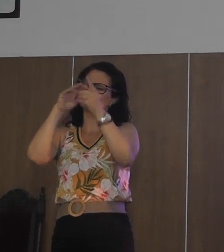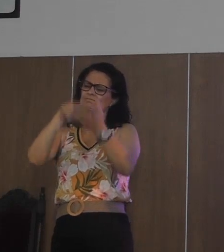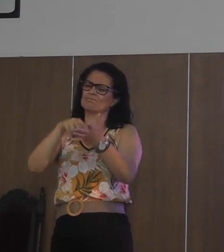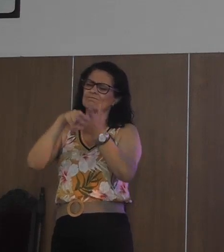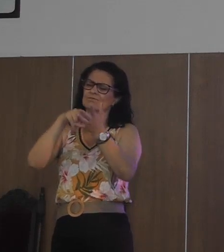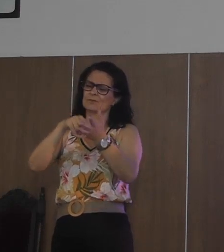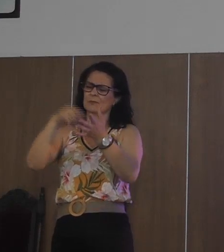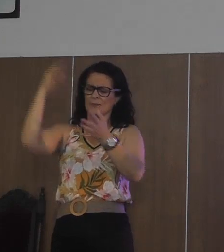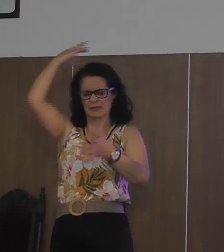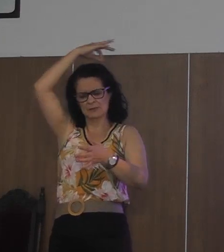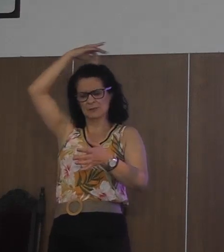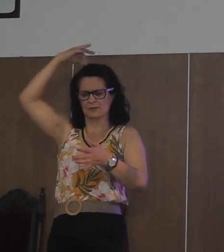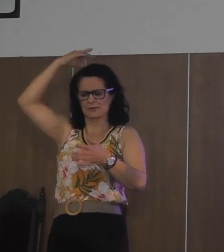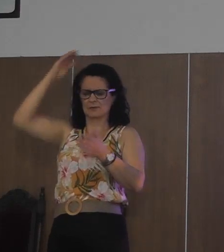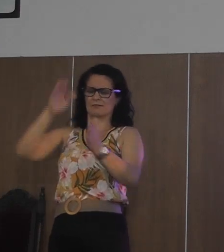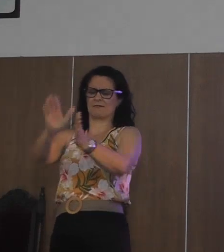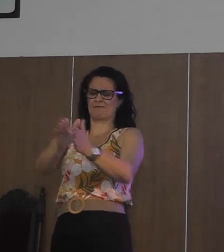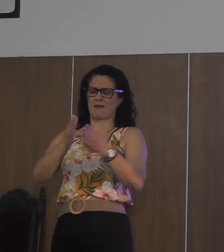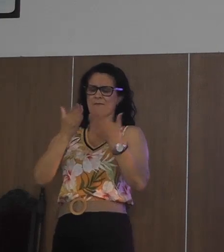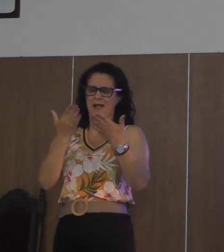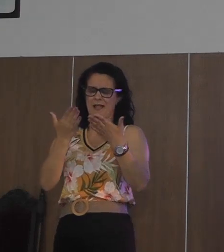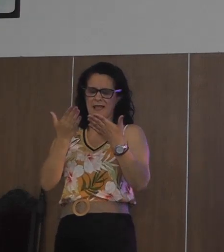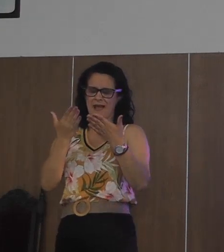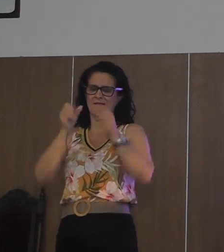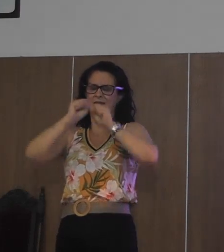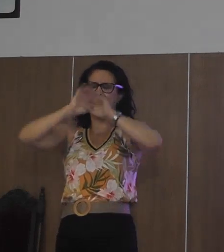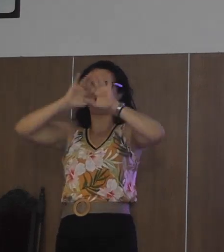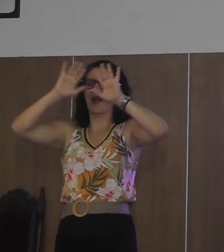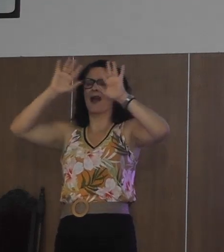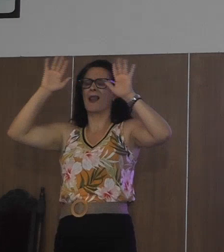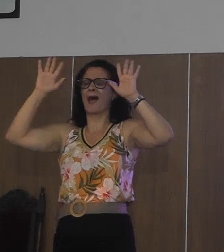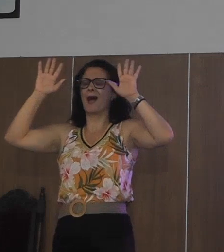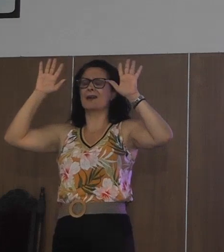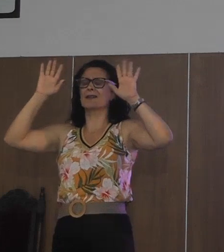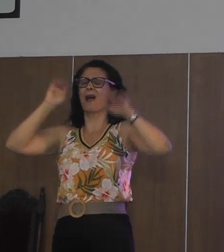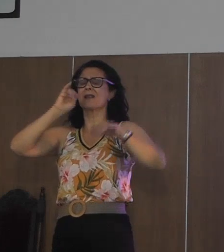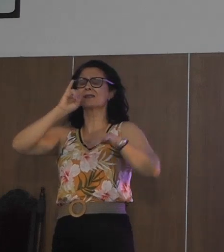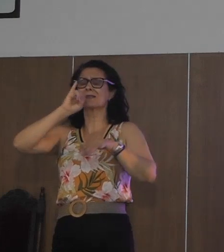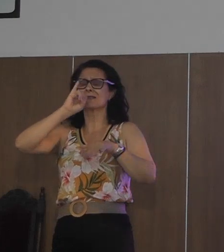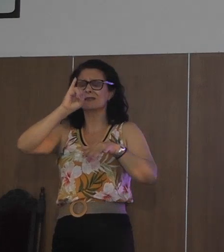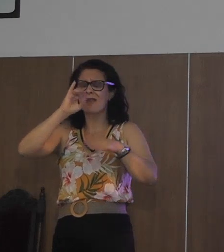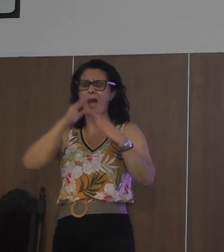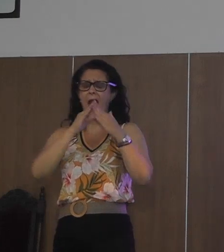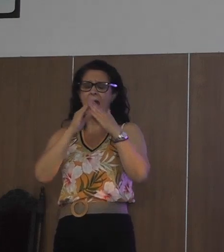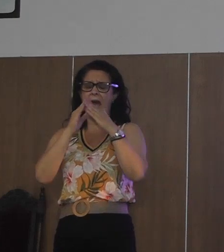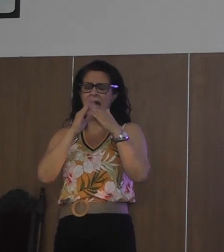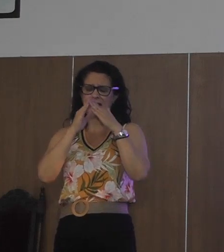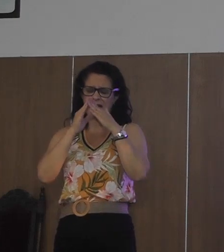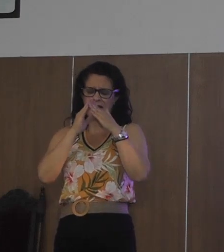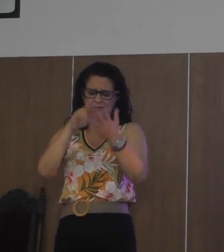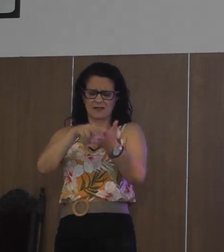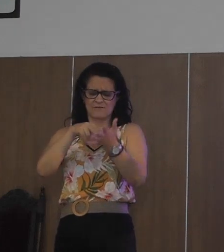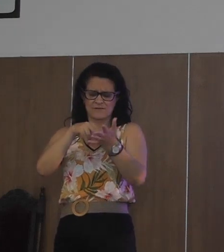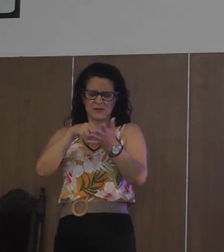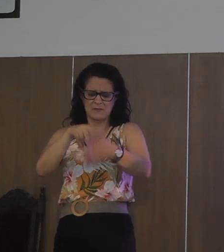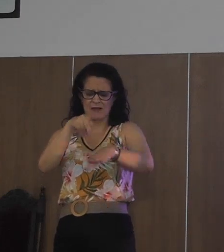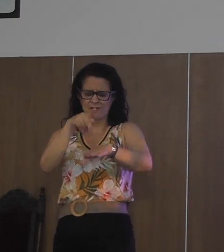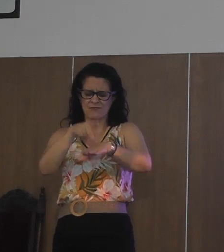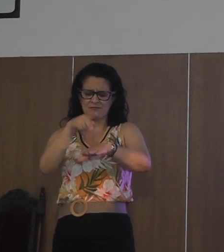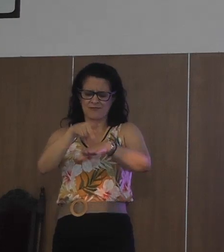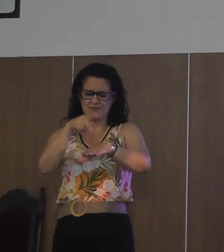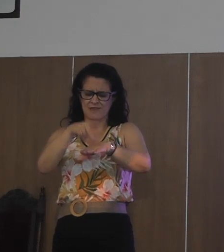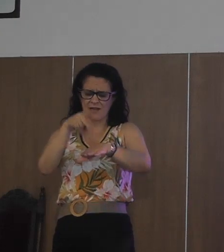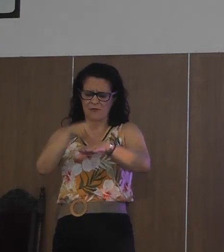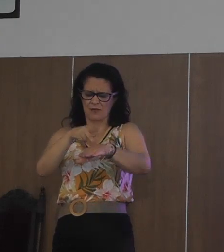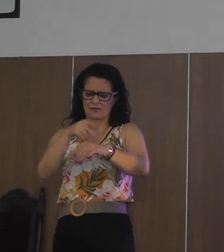tua palavra é clara. A casa que é edificada sobre a areia, bate o vento, bate a tempestade e ela